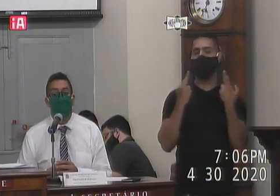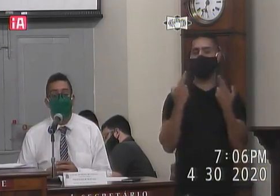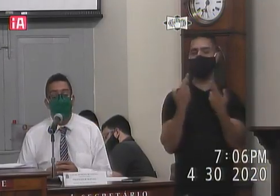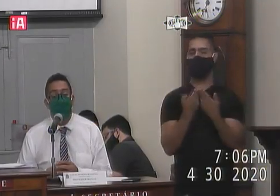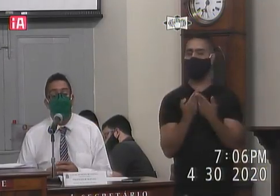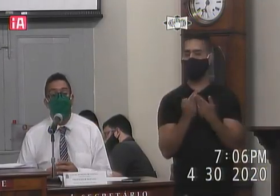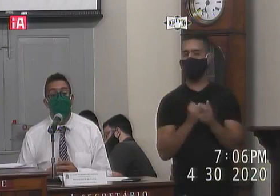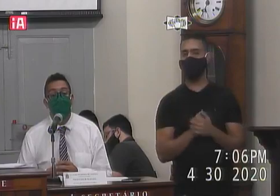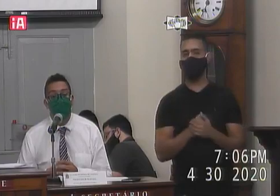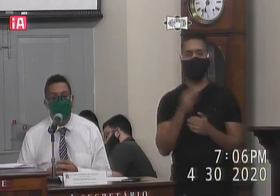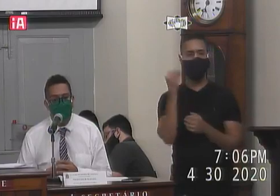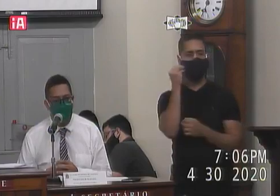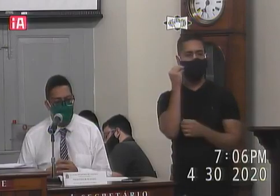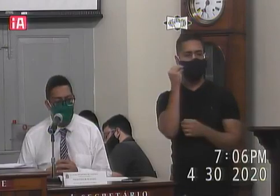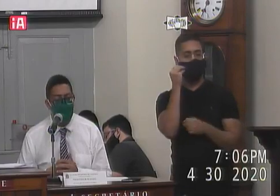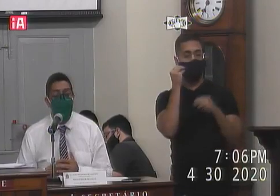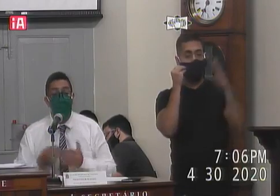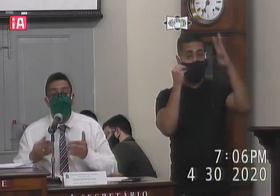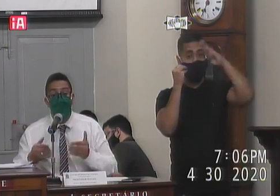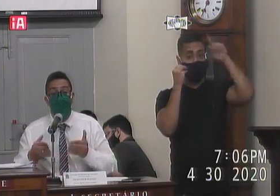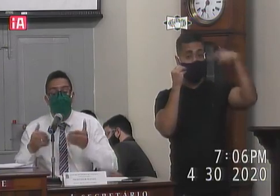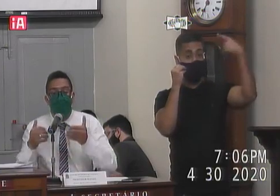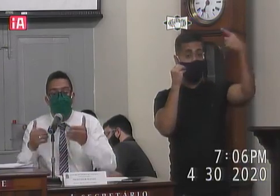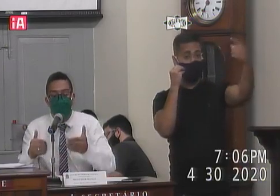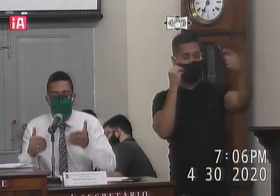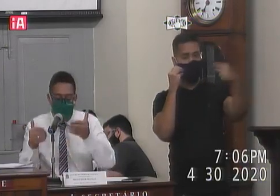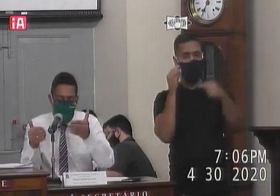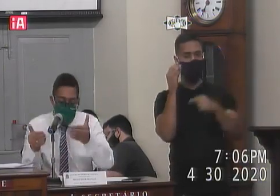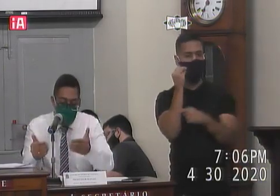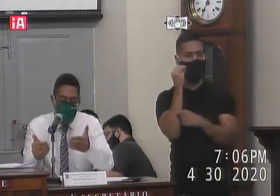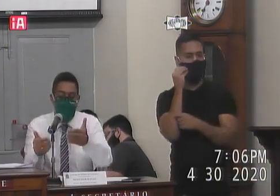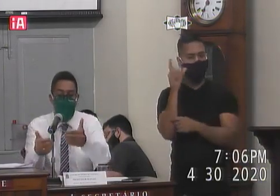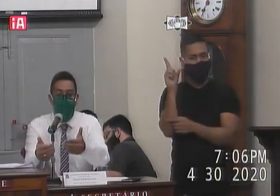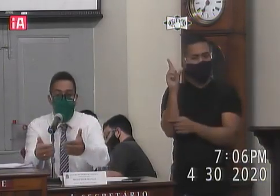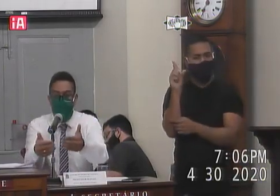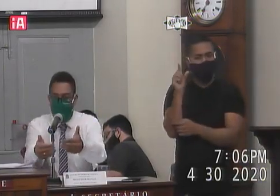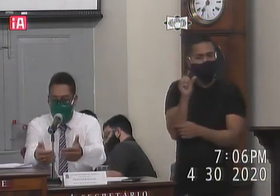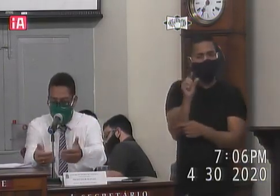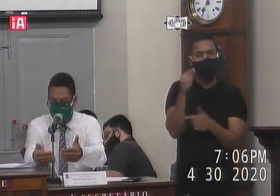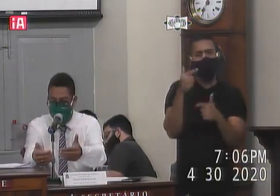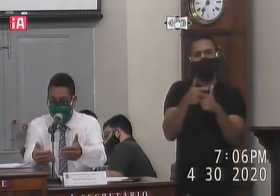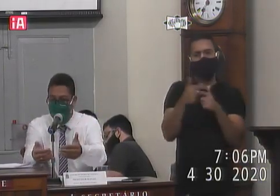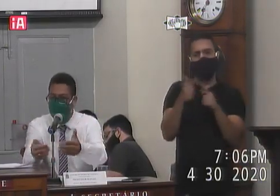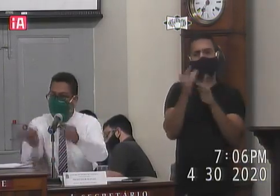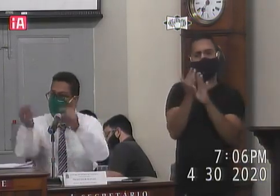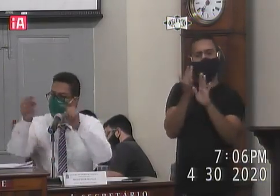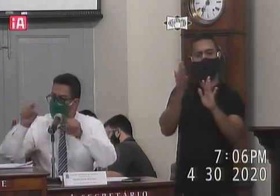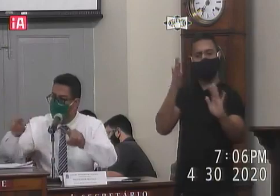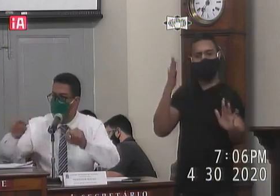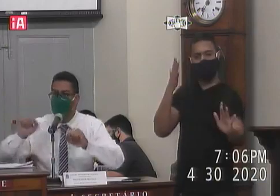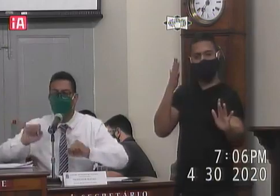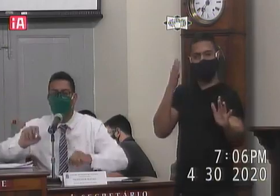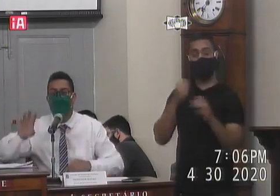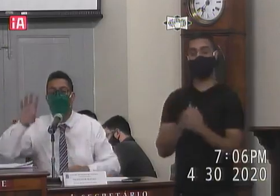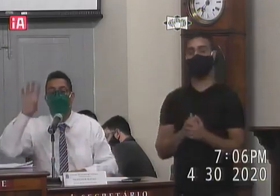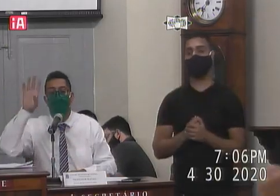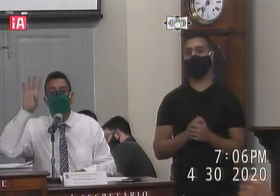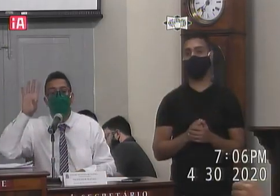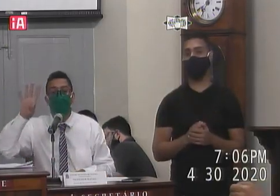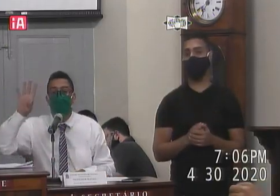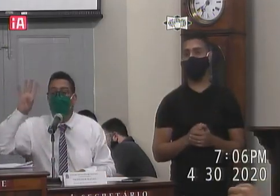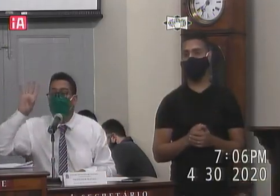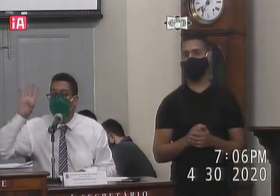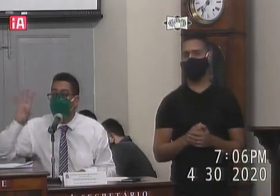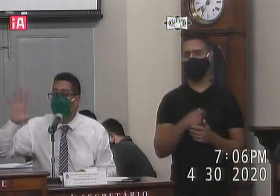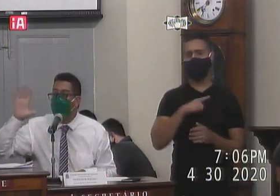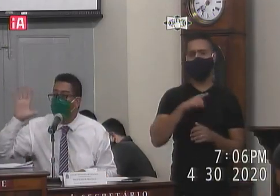para a gente tentar, a partir de terça-feira, diminuir os impactos dessa fila. Vereadores, é uma